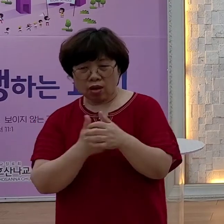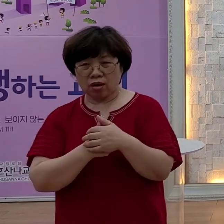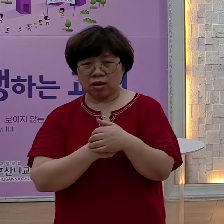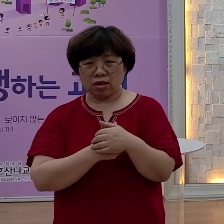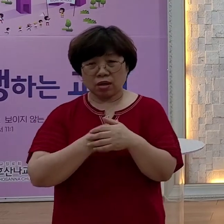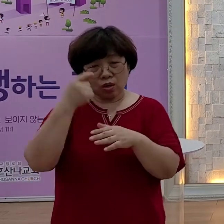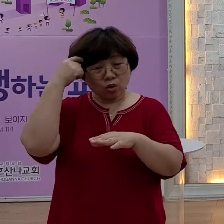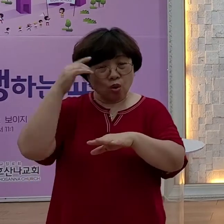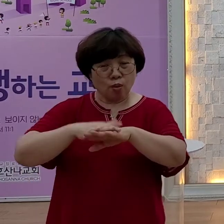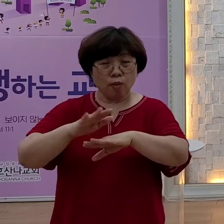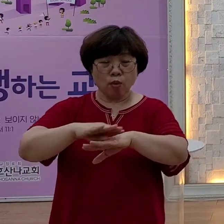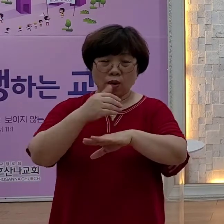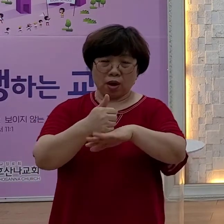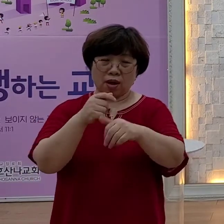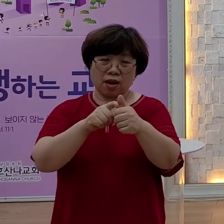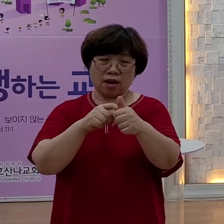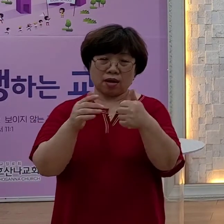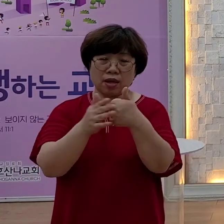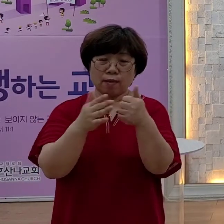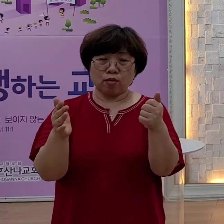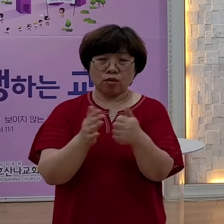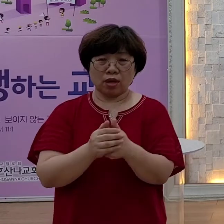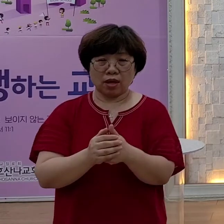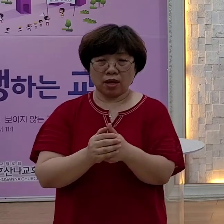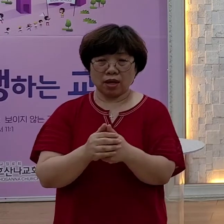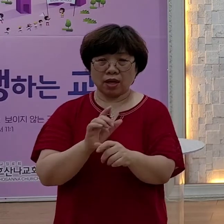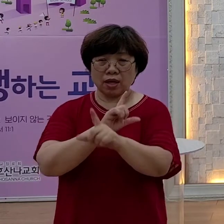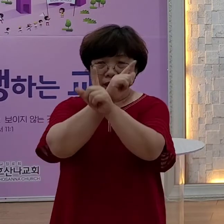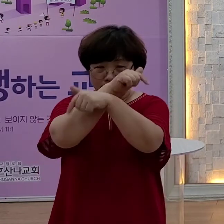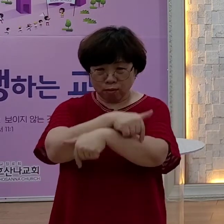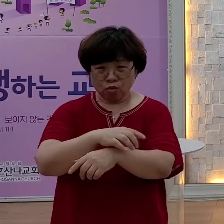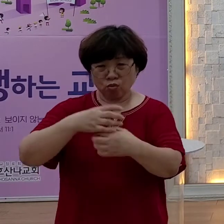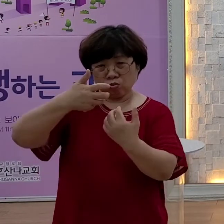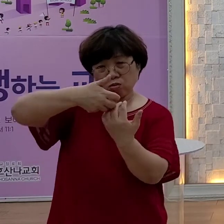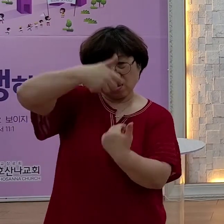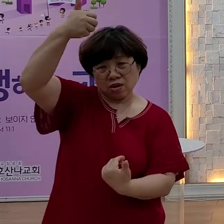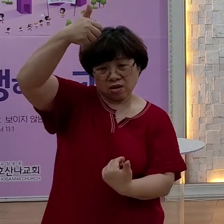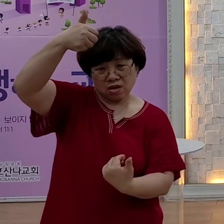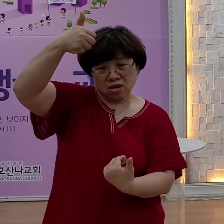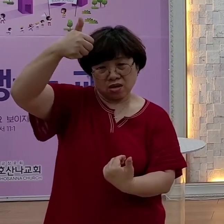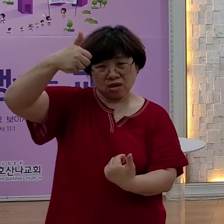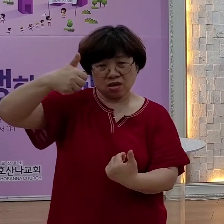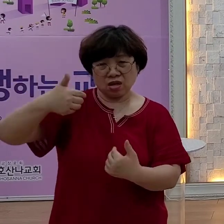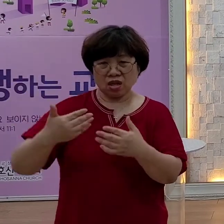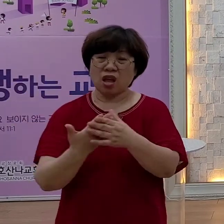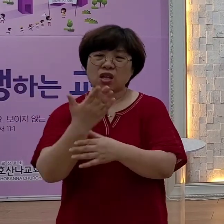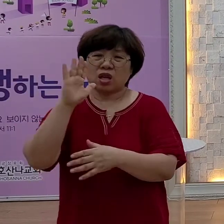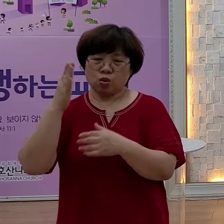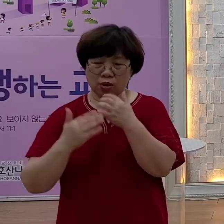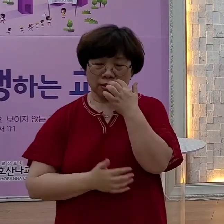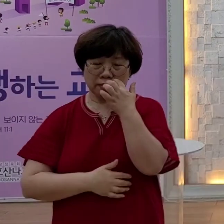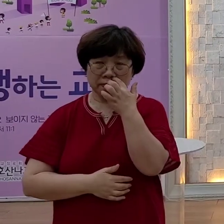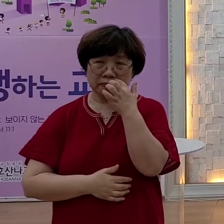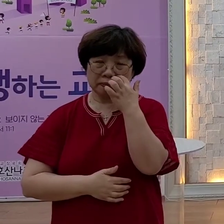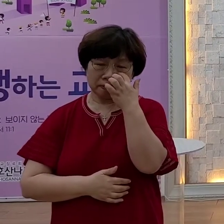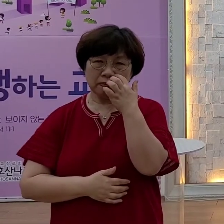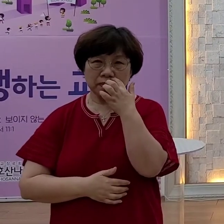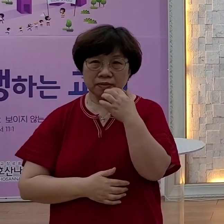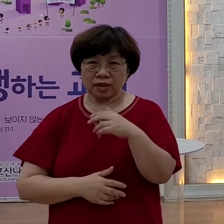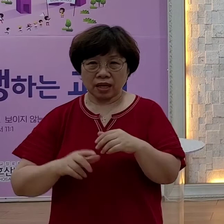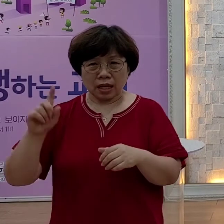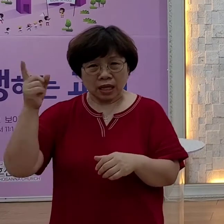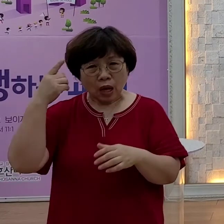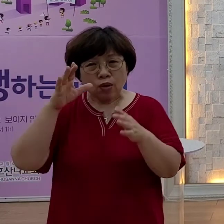솔로몬 때문에 나중에 남유다와 북이스라엘이 갈라지는 빌미를 제공하게 됩니다. 지금까지 다윗이